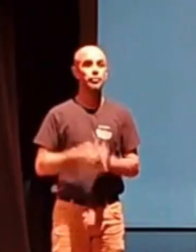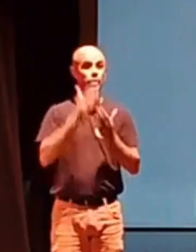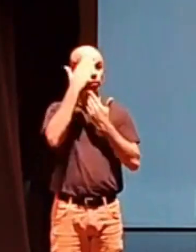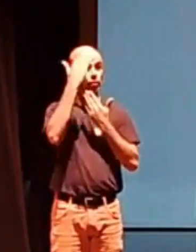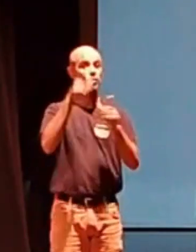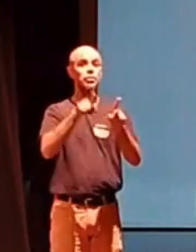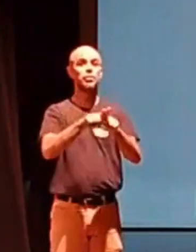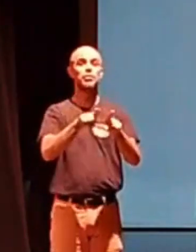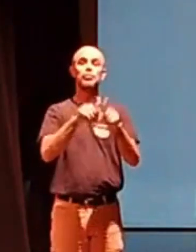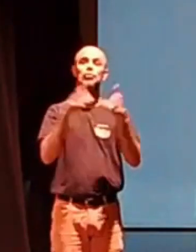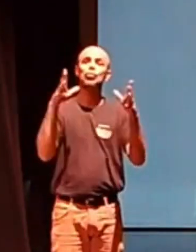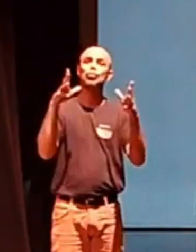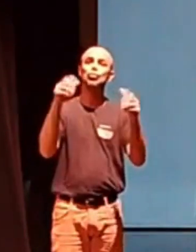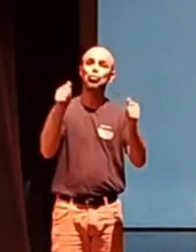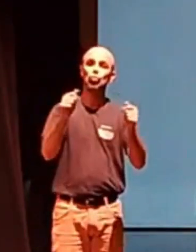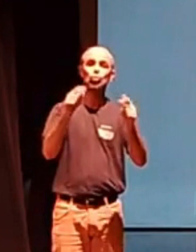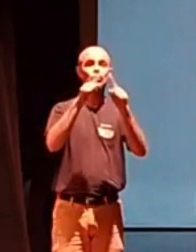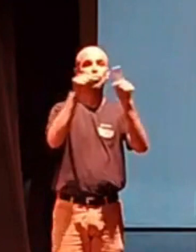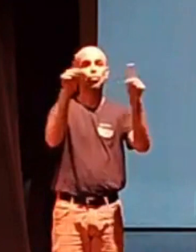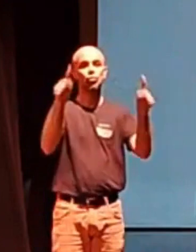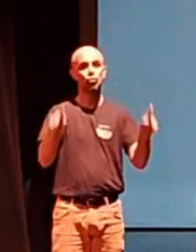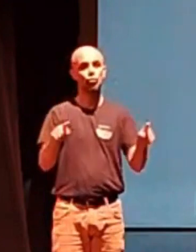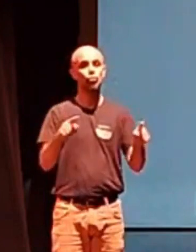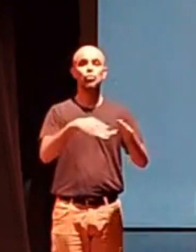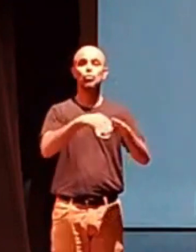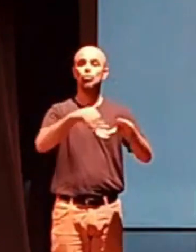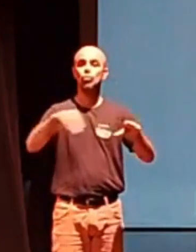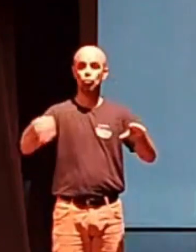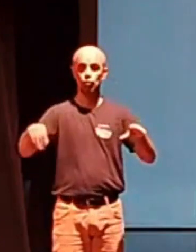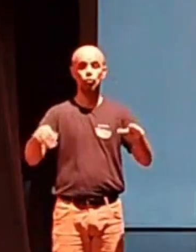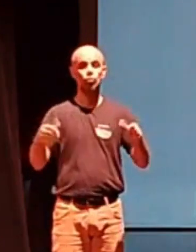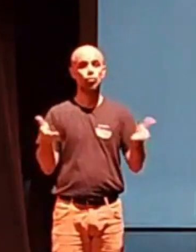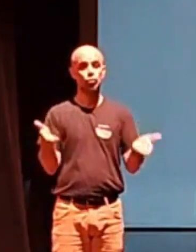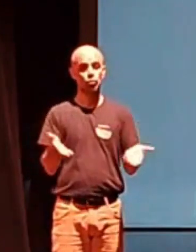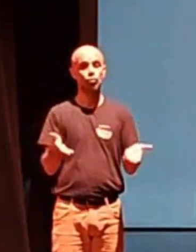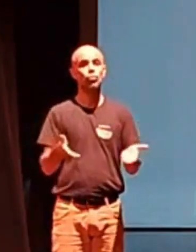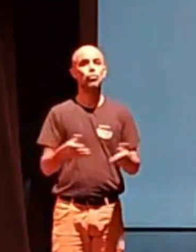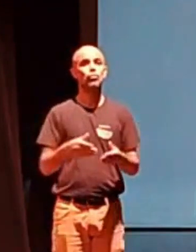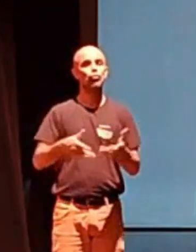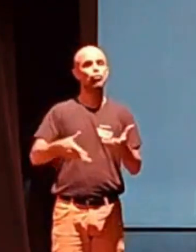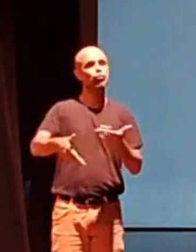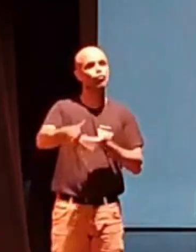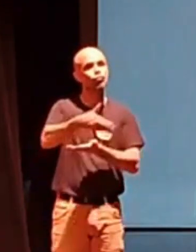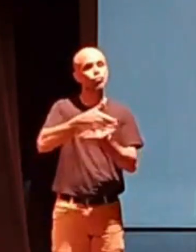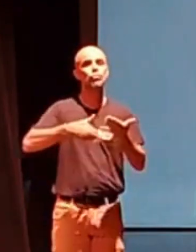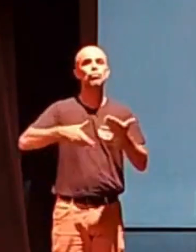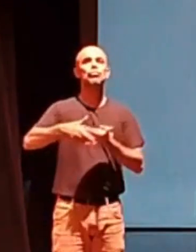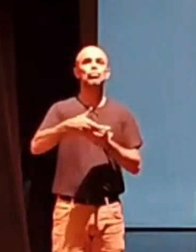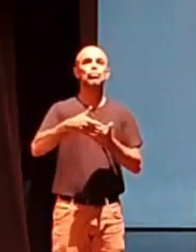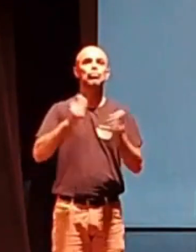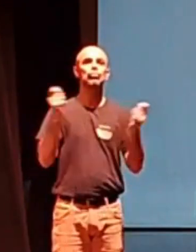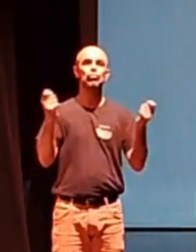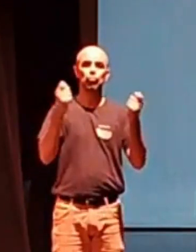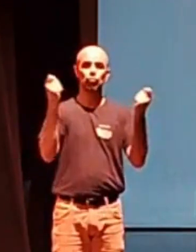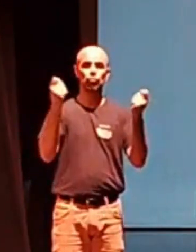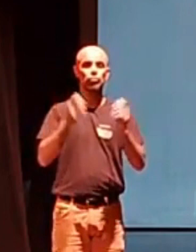Agradecemos ainda a todos os servidores públicos municipais de Praia Grande que estão envolvidos neste